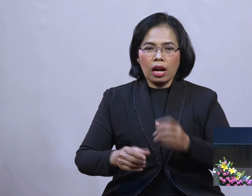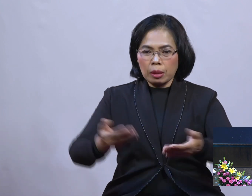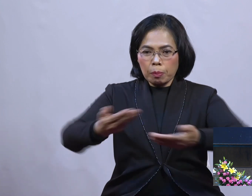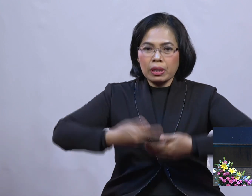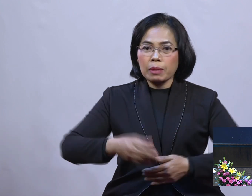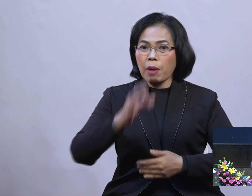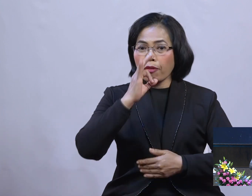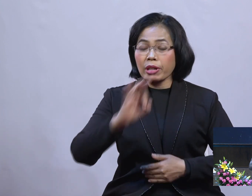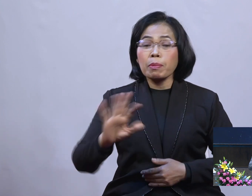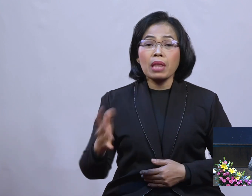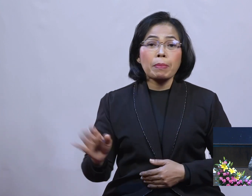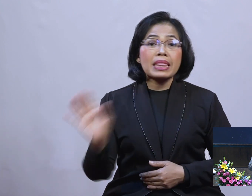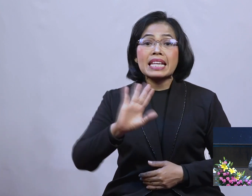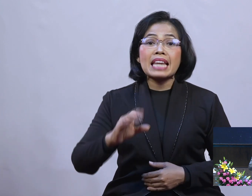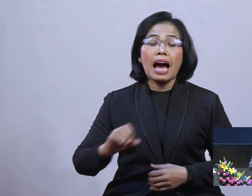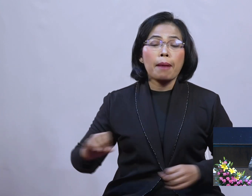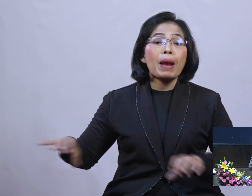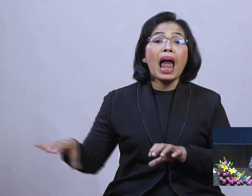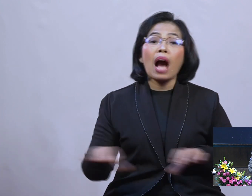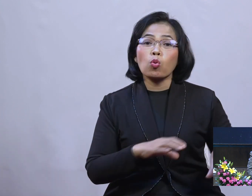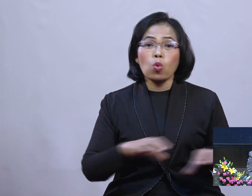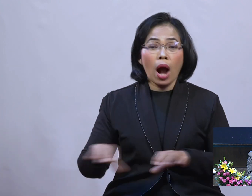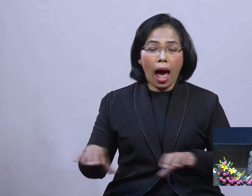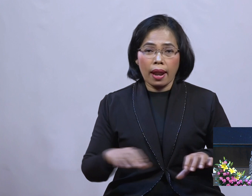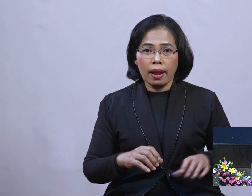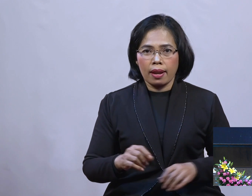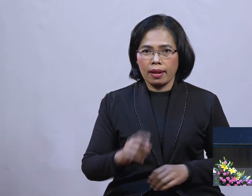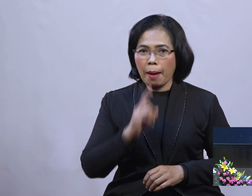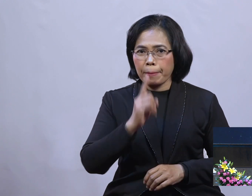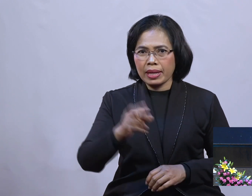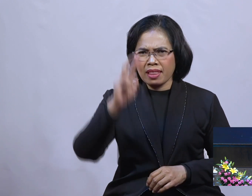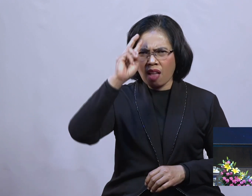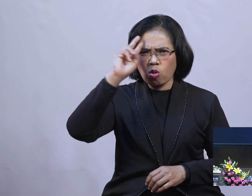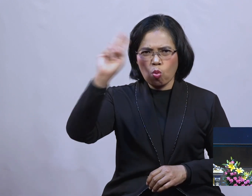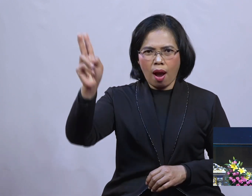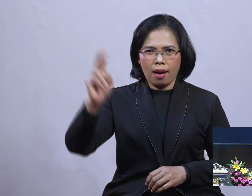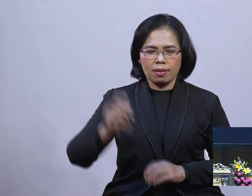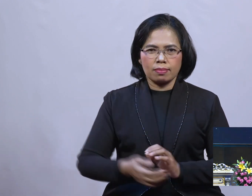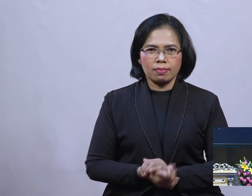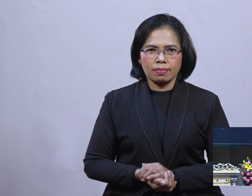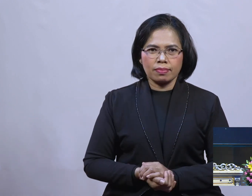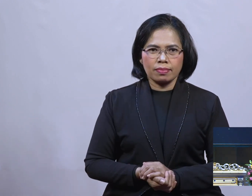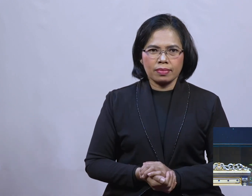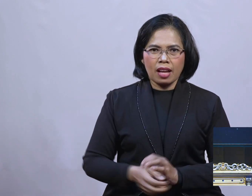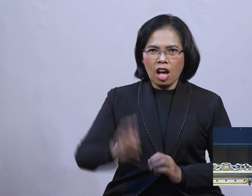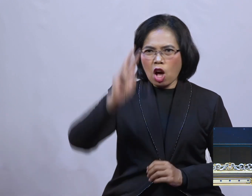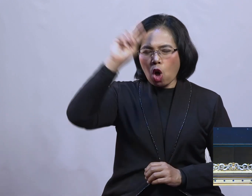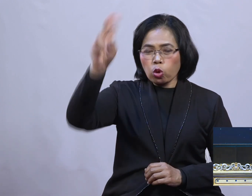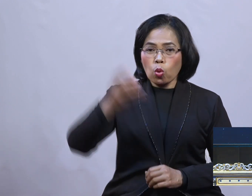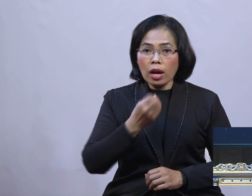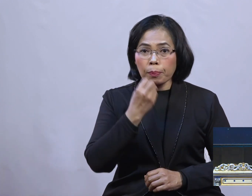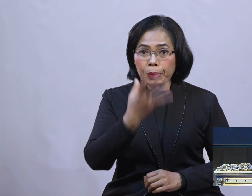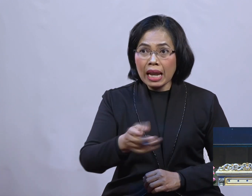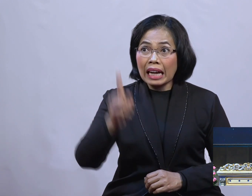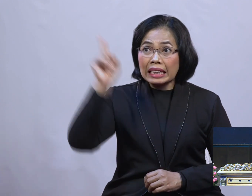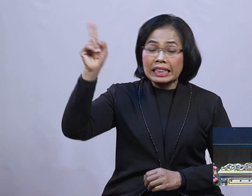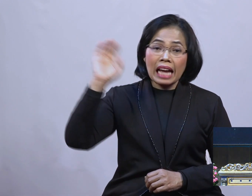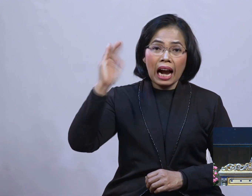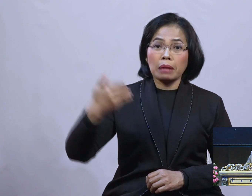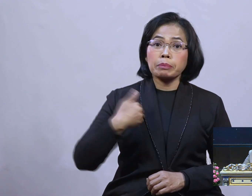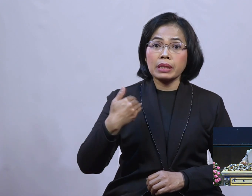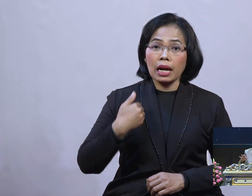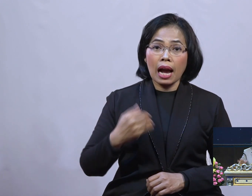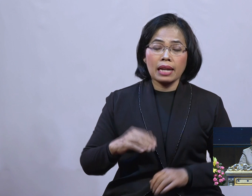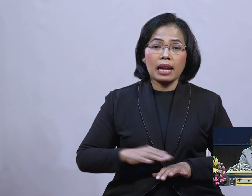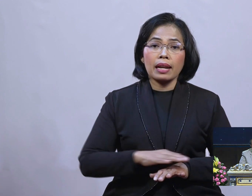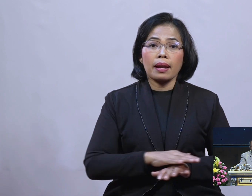menerima Firman tidak melakukannya kau sudah tahu perintah Tuhan perintah Tuhanmu Tuhan akan peliharaan kau perintah Tuhan Waktu akan jaga